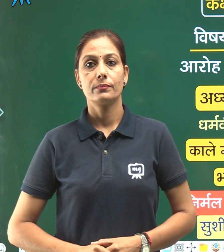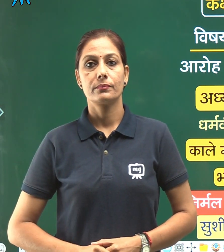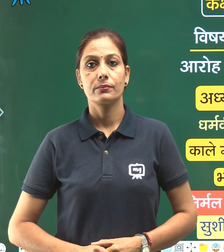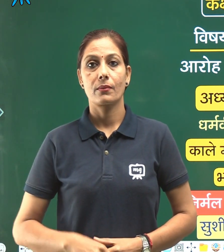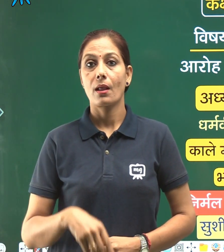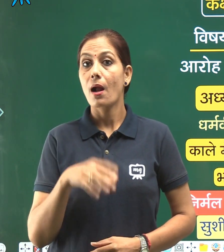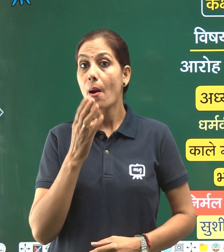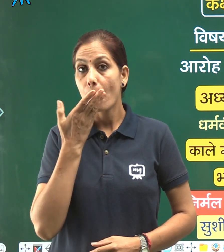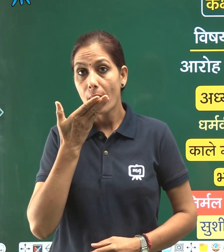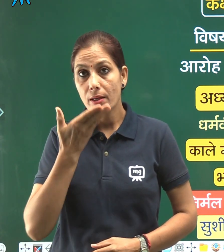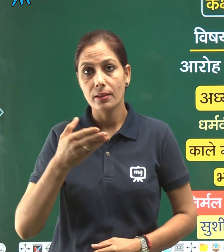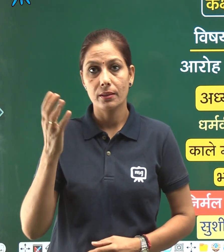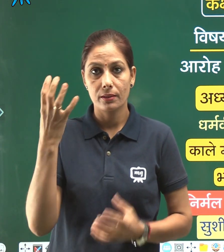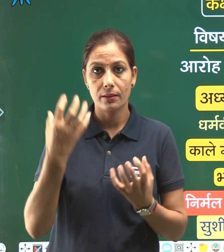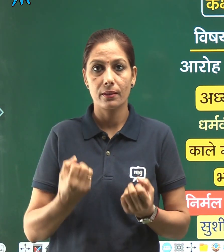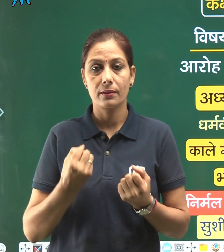पानी दे।